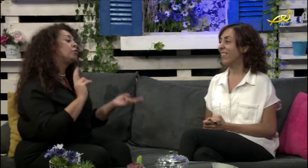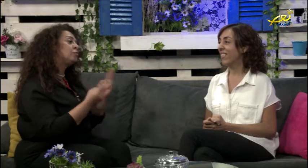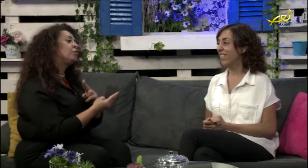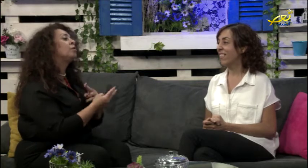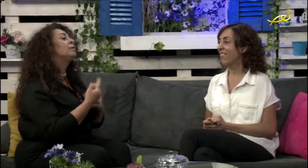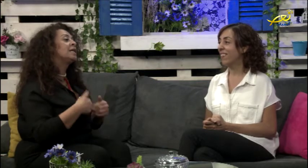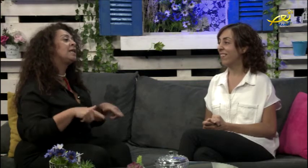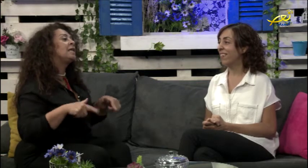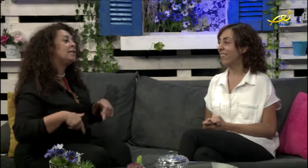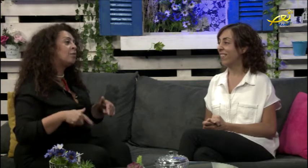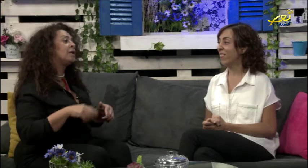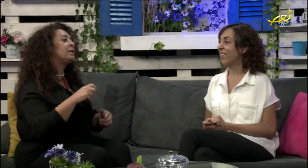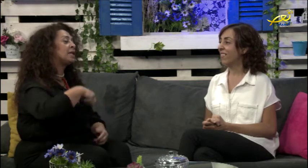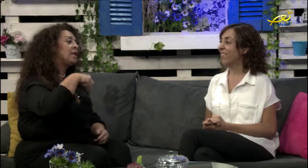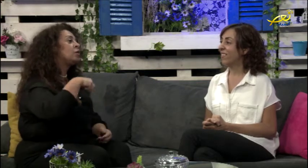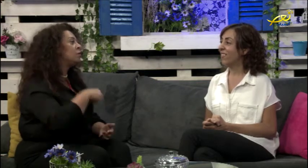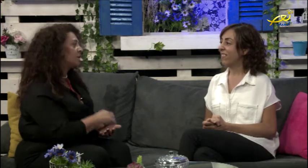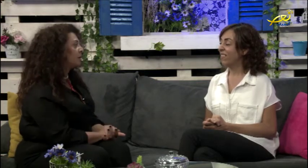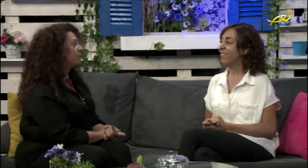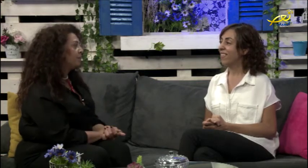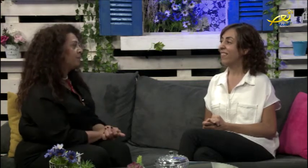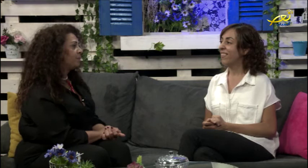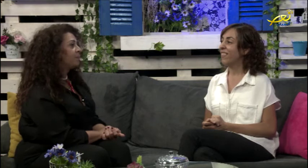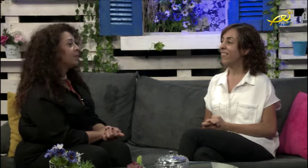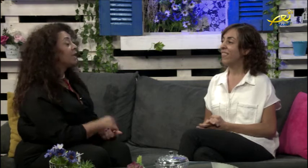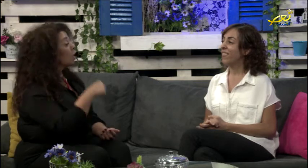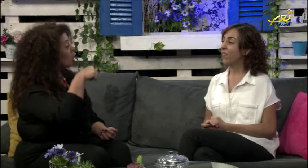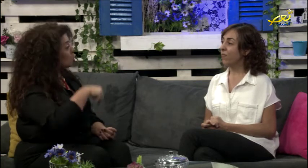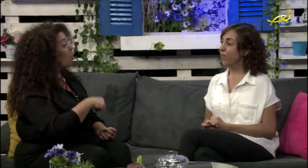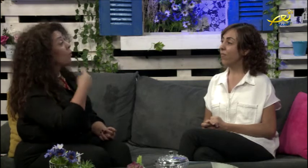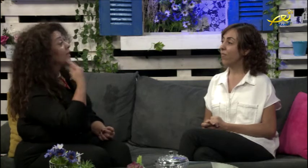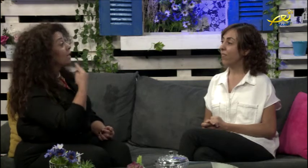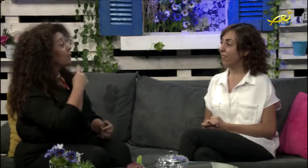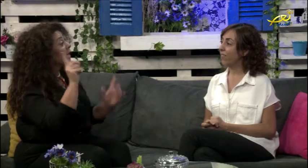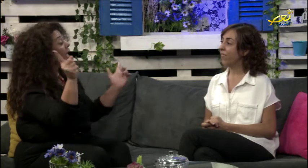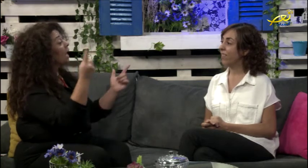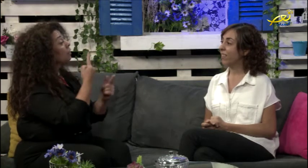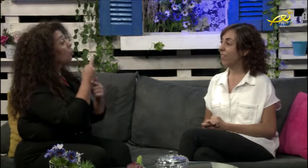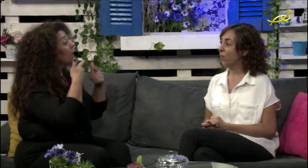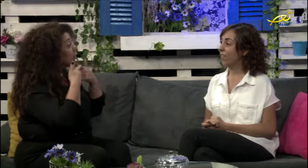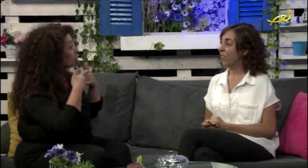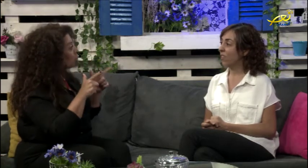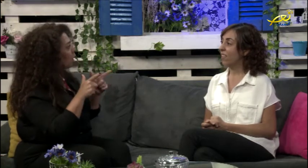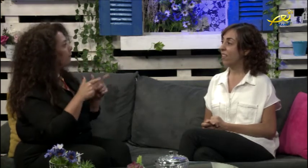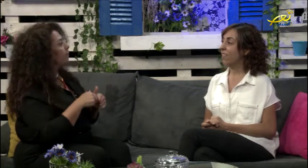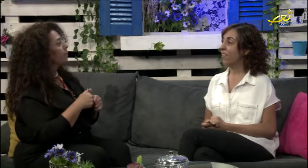تمرق من خلال الدولة من خلال الوزارة. اليوم بس نحكي عن توحيد اللغة، وفي كتير لغة